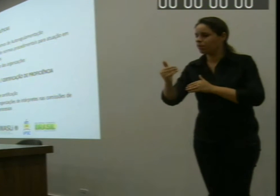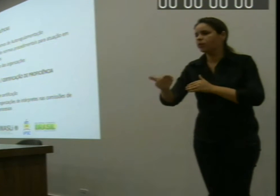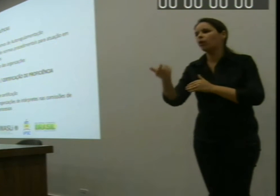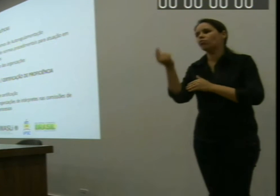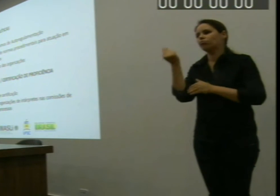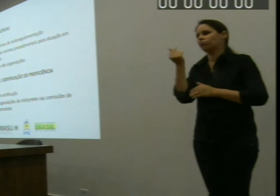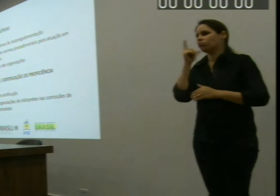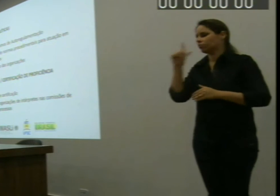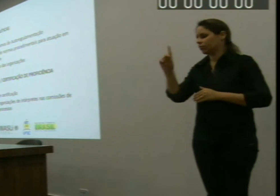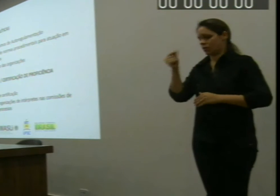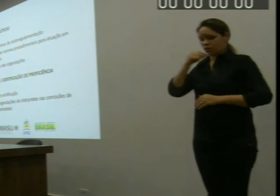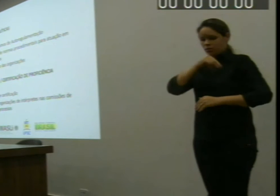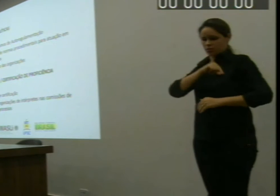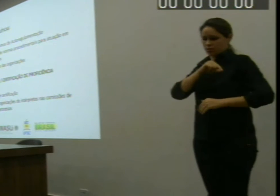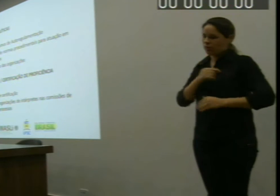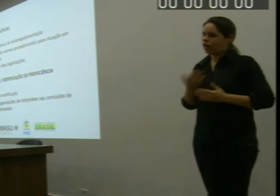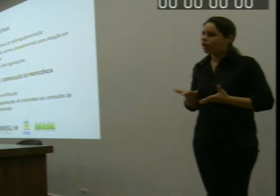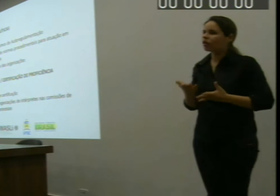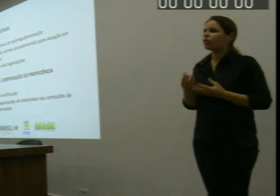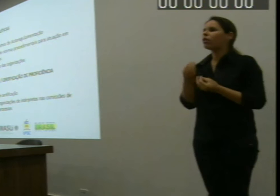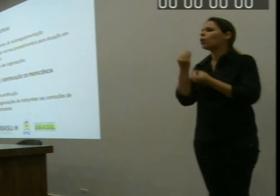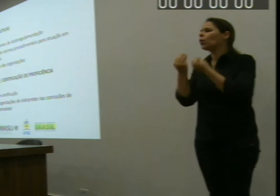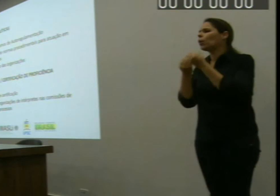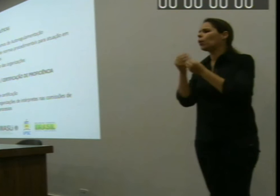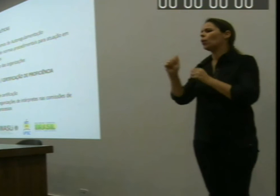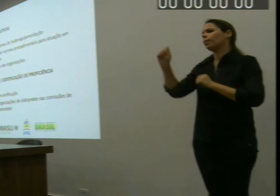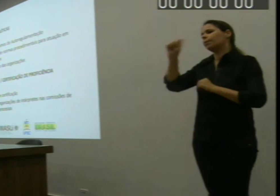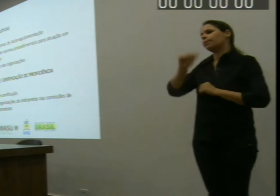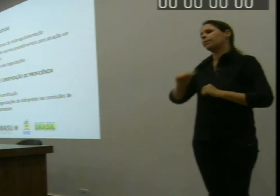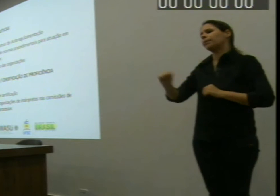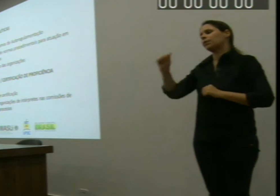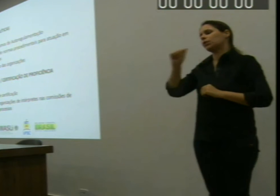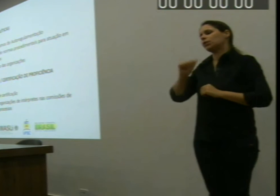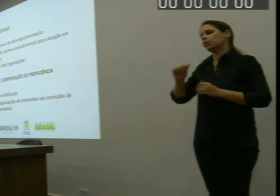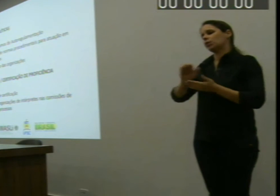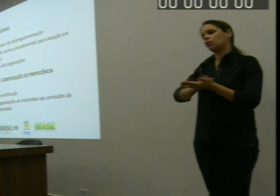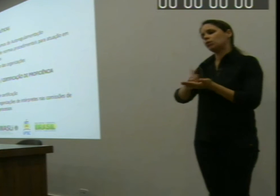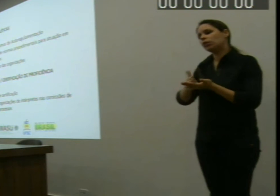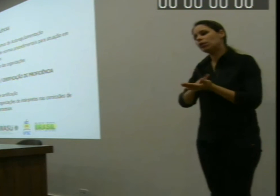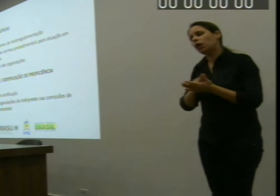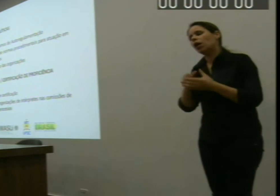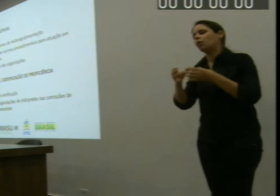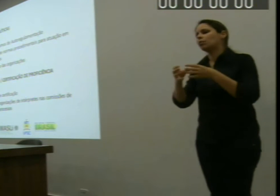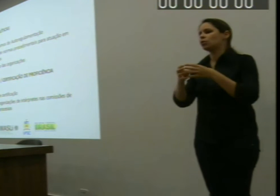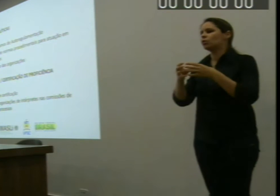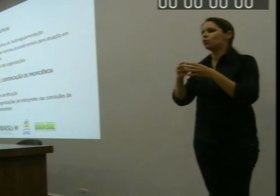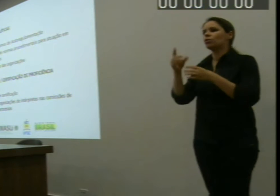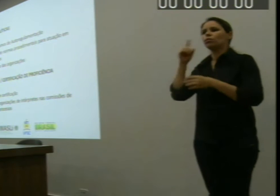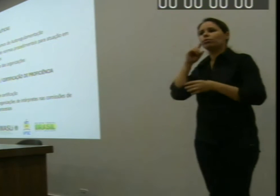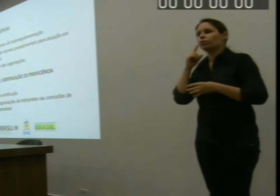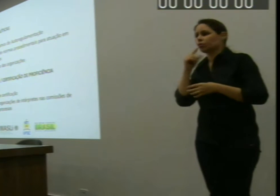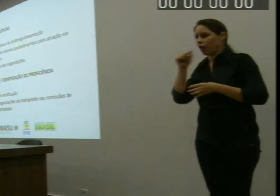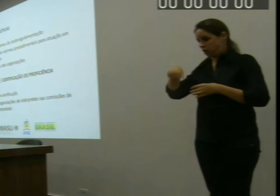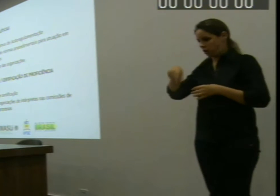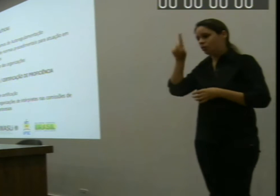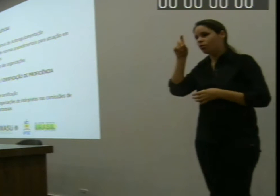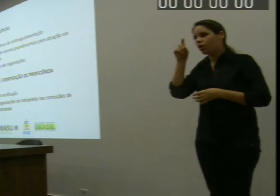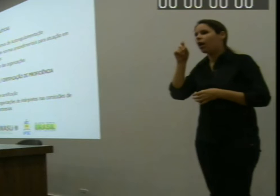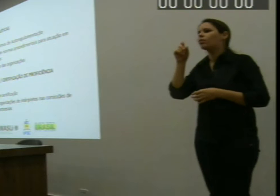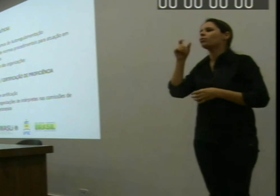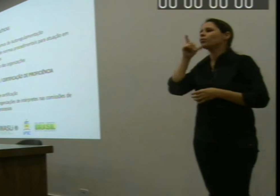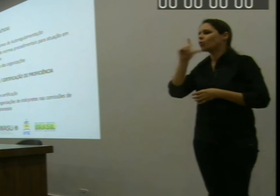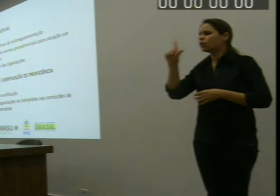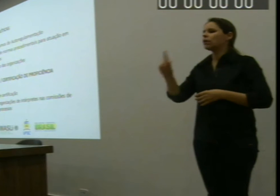então de que maneira que a Associação dos intérpretes dos surdos do do Município de Dourados ela vai se tornar